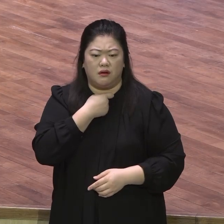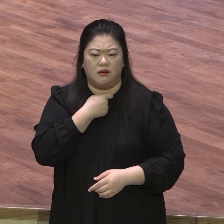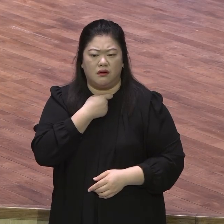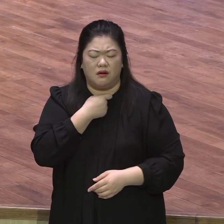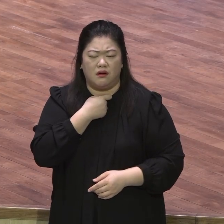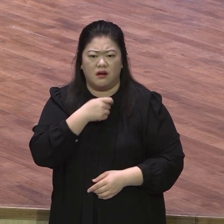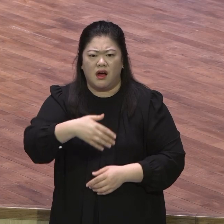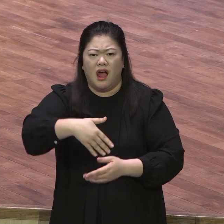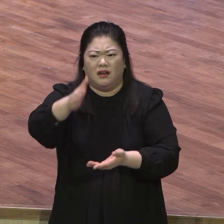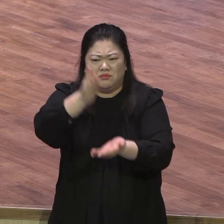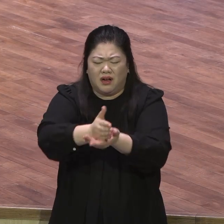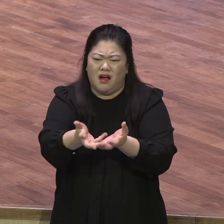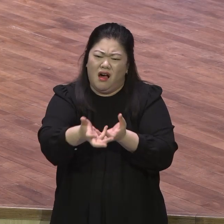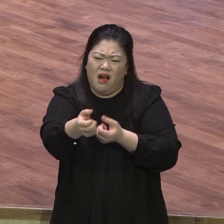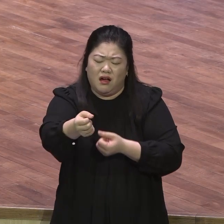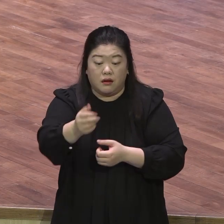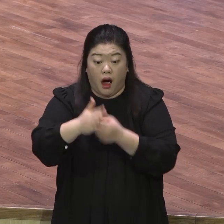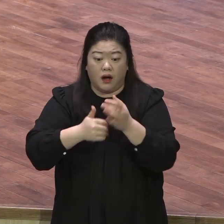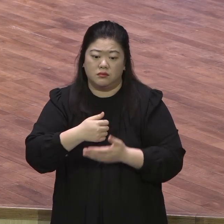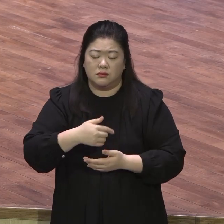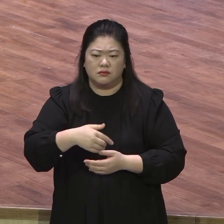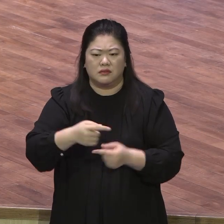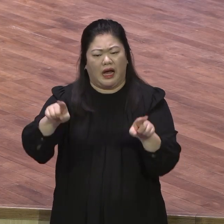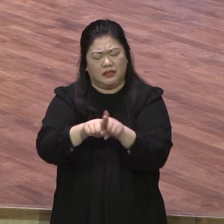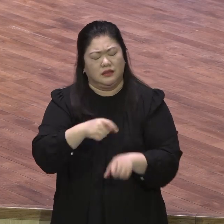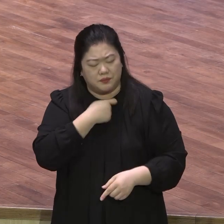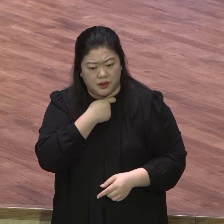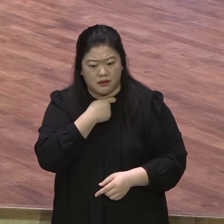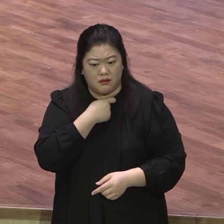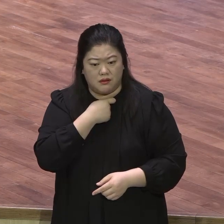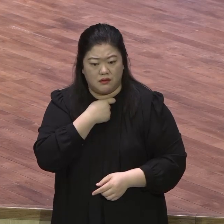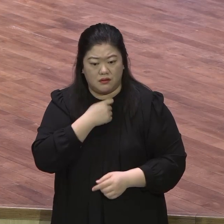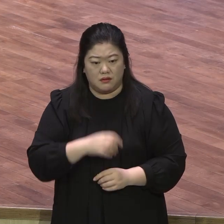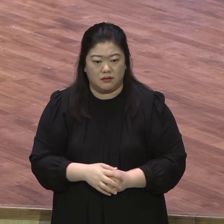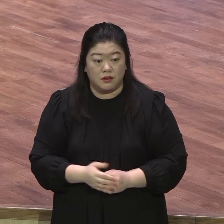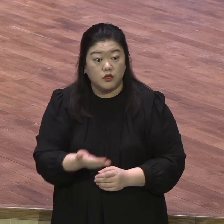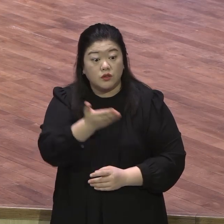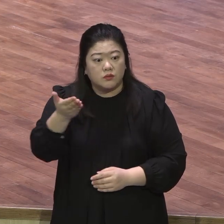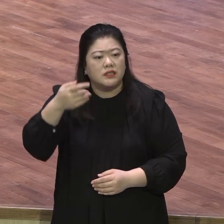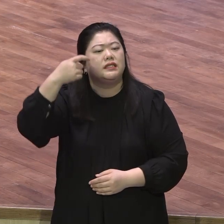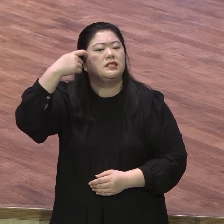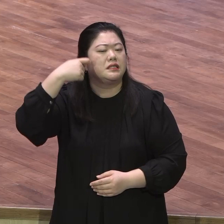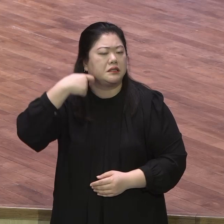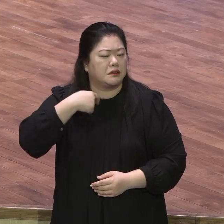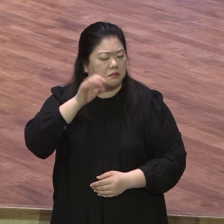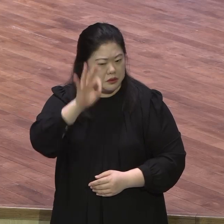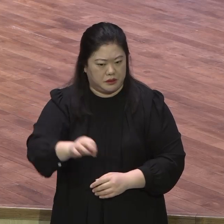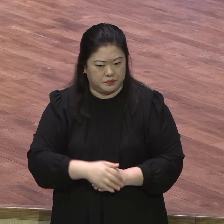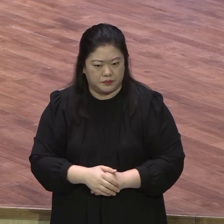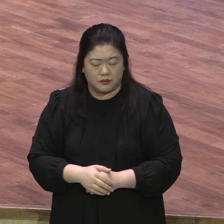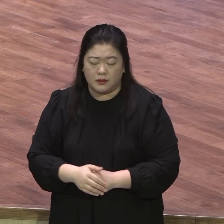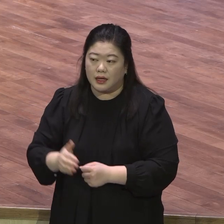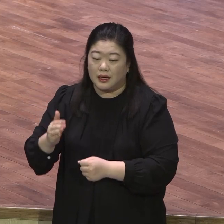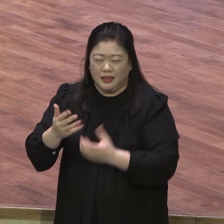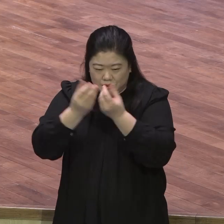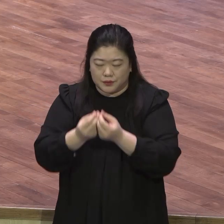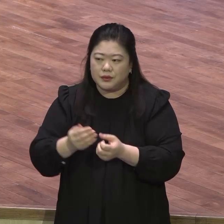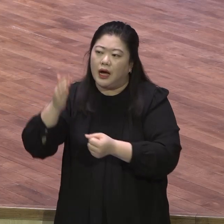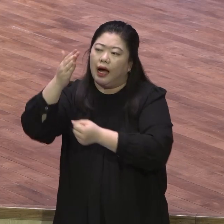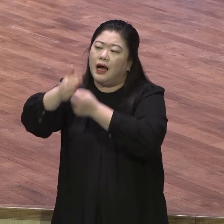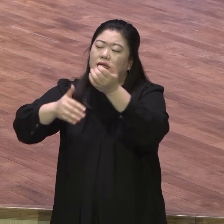여러분 이름을 부르는 걸 느낀 적이 있어요. 하나님이 여러분 이름을 부르는 걸 느낀 적이 있냐고